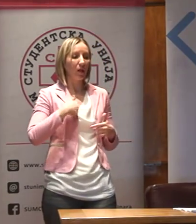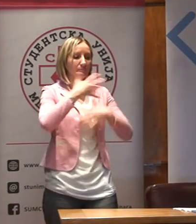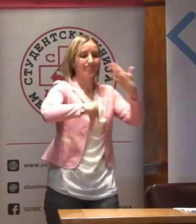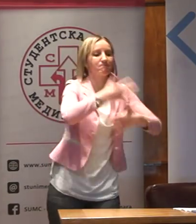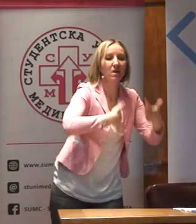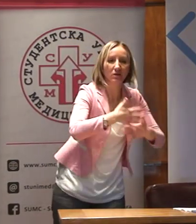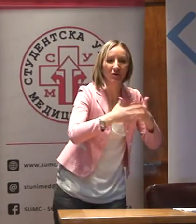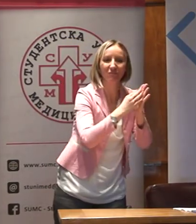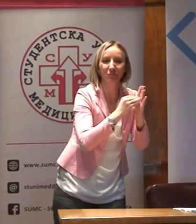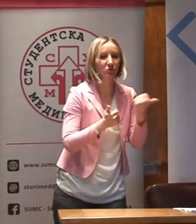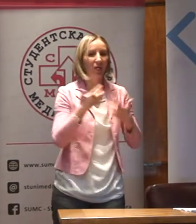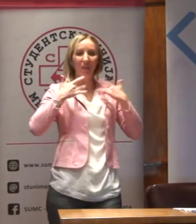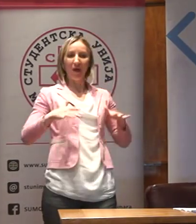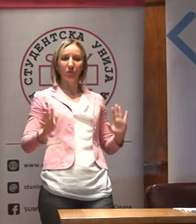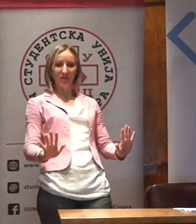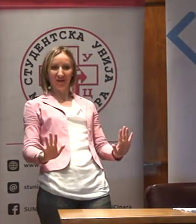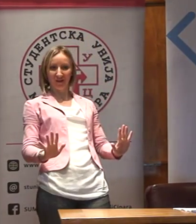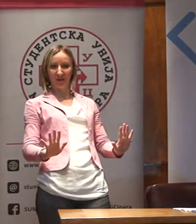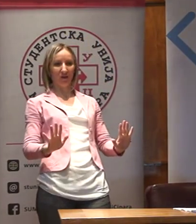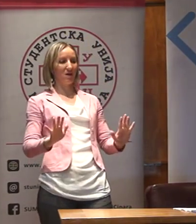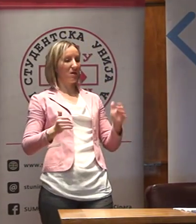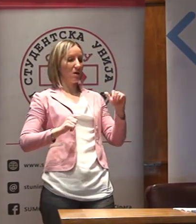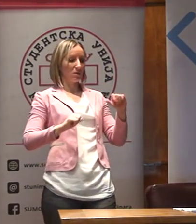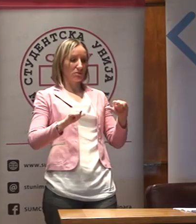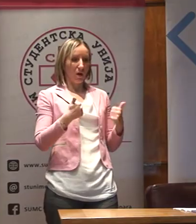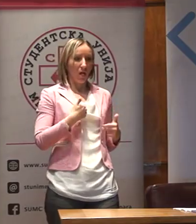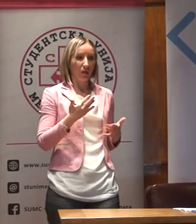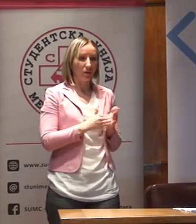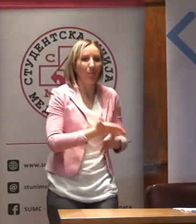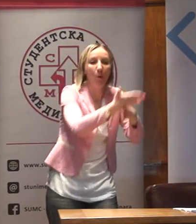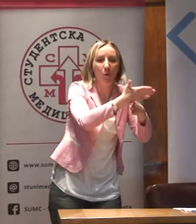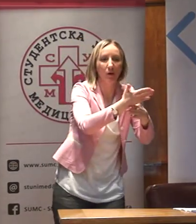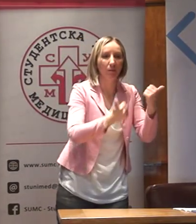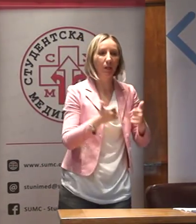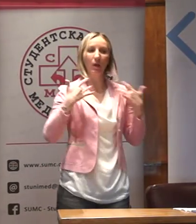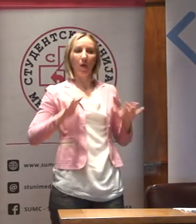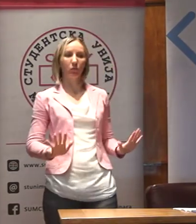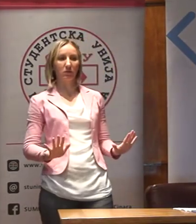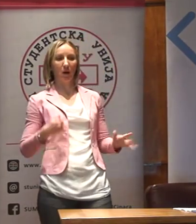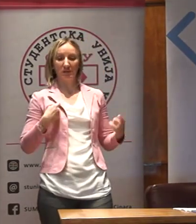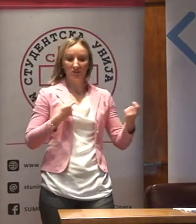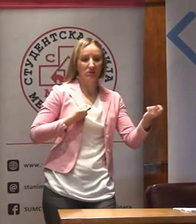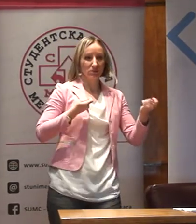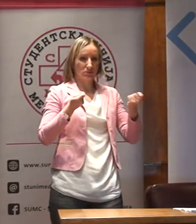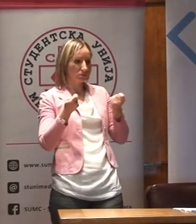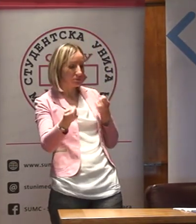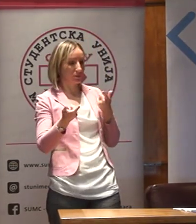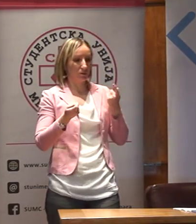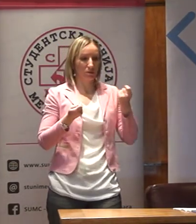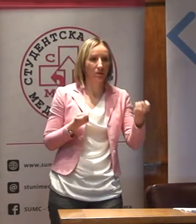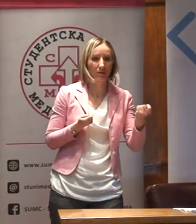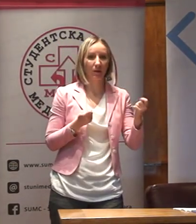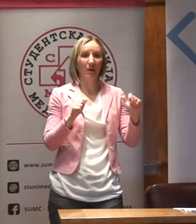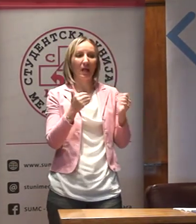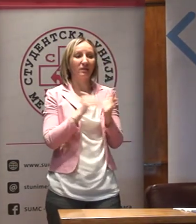koordiniram situaciju, da li pratim etičke kodekse, da li uspevam da budem neutralna, profesionalna, da li treba da pomognem ili treba